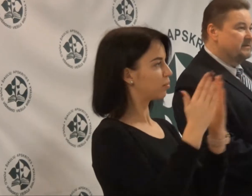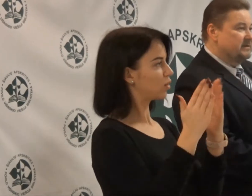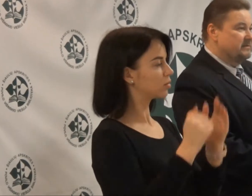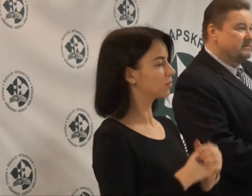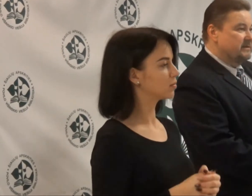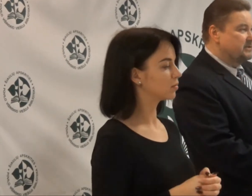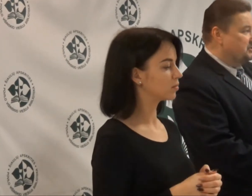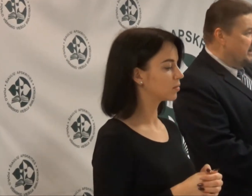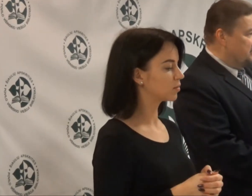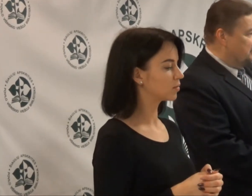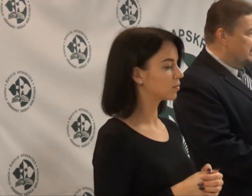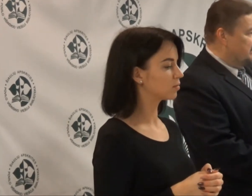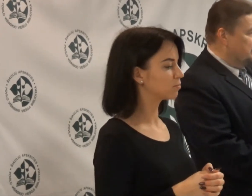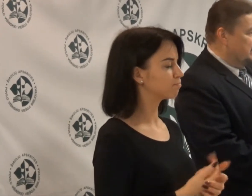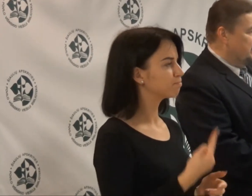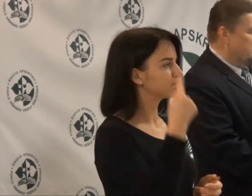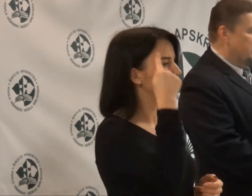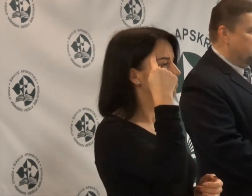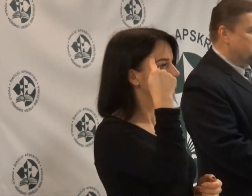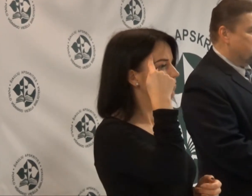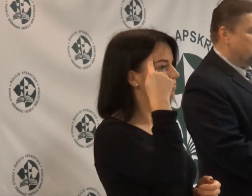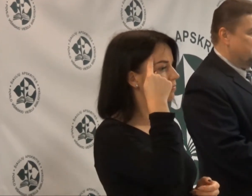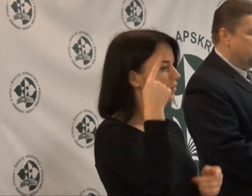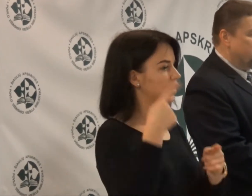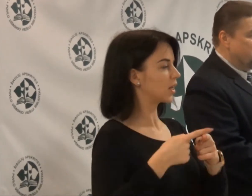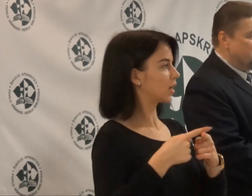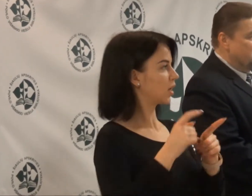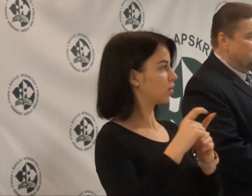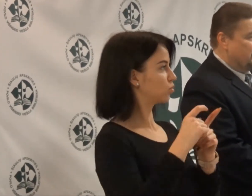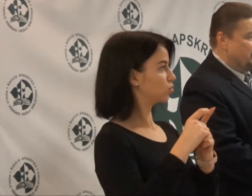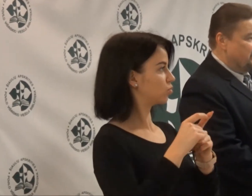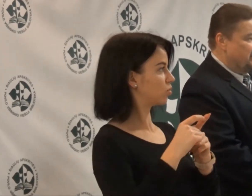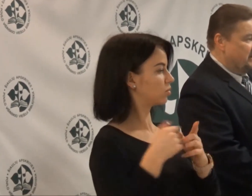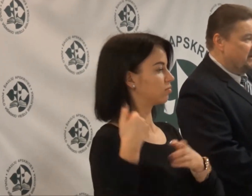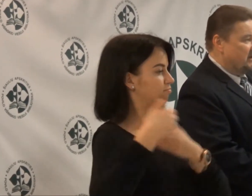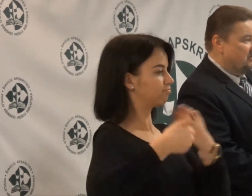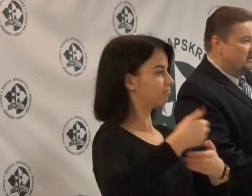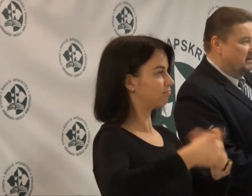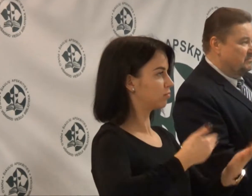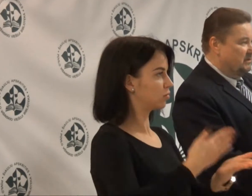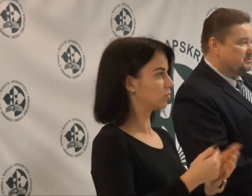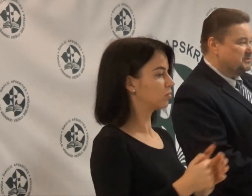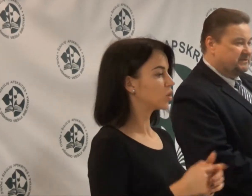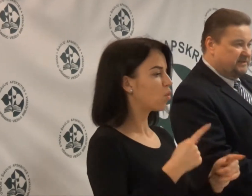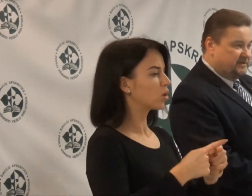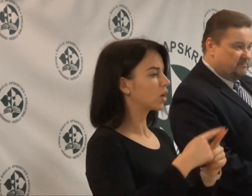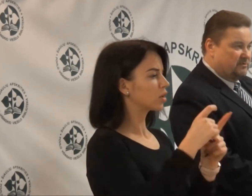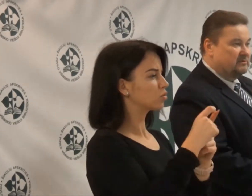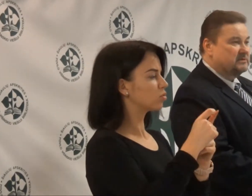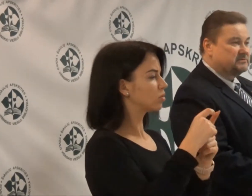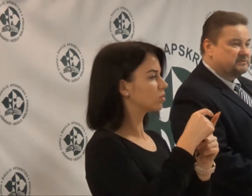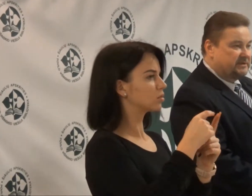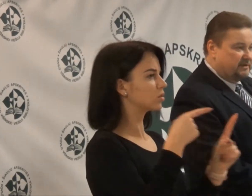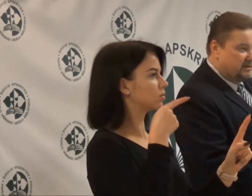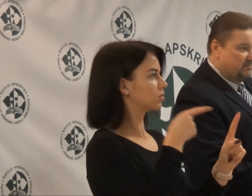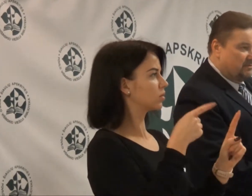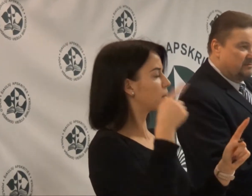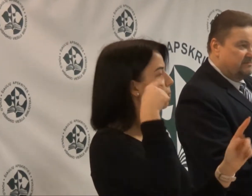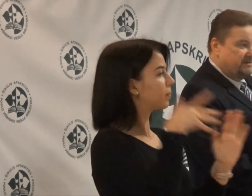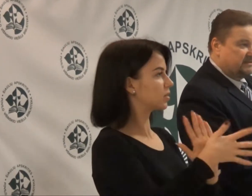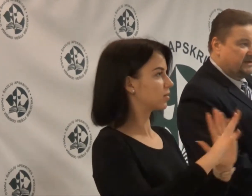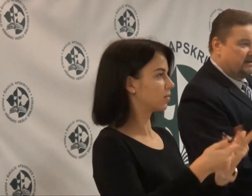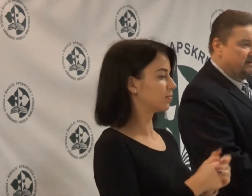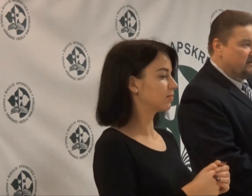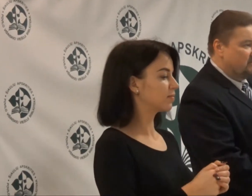Priminė iš graikų dar atkeliavusi žodį, Graikijoje agora buvo susitikimų,